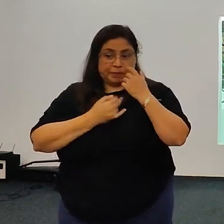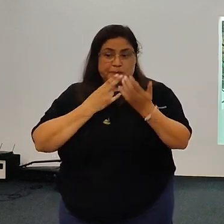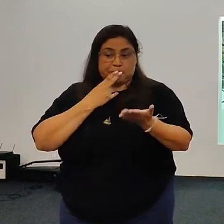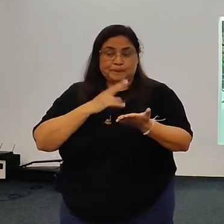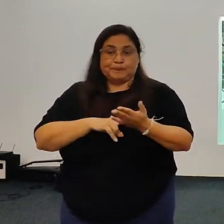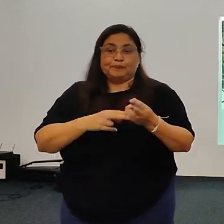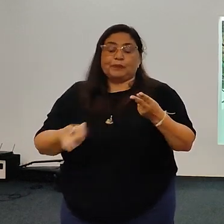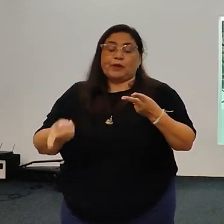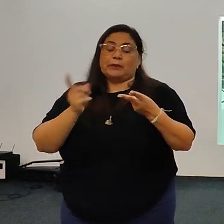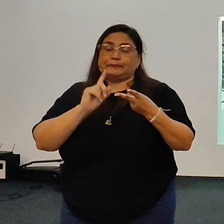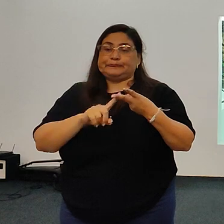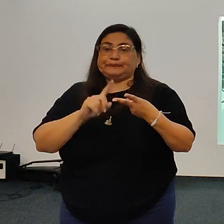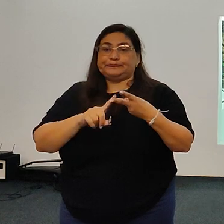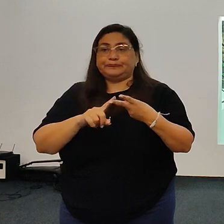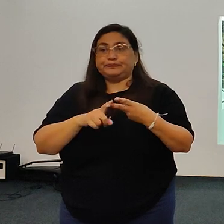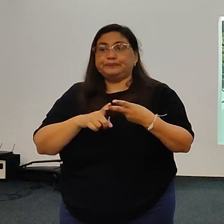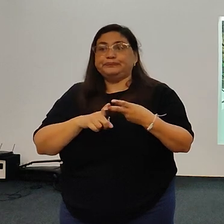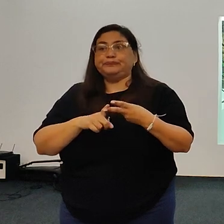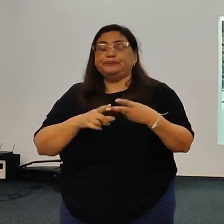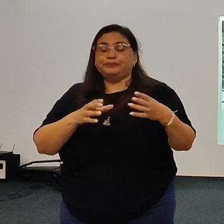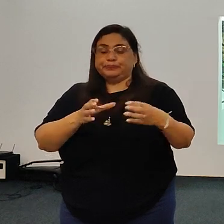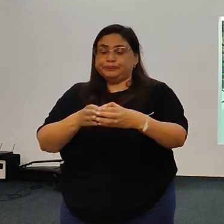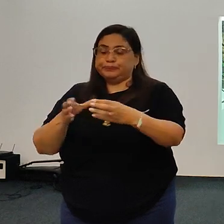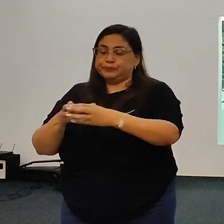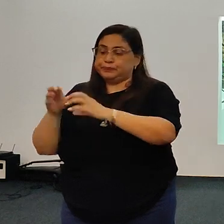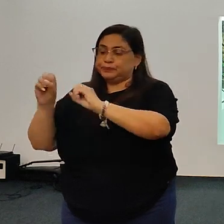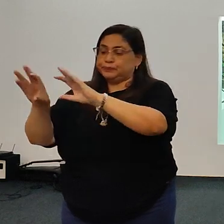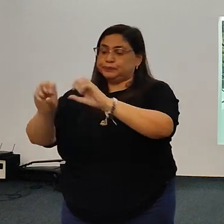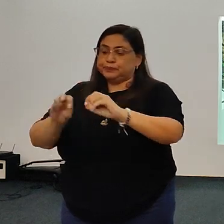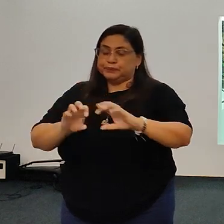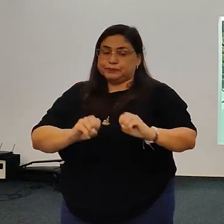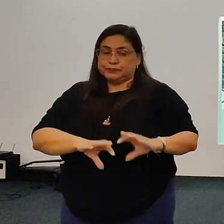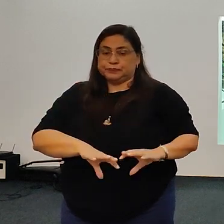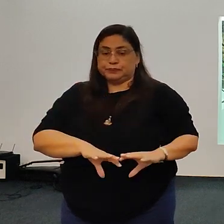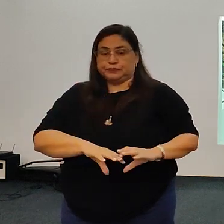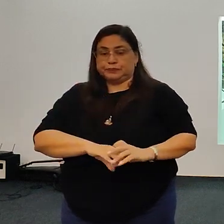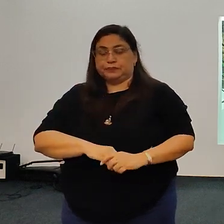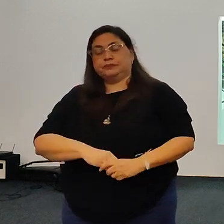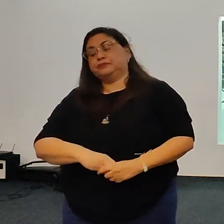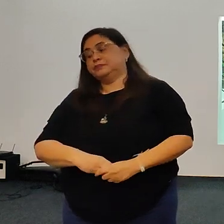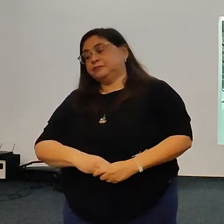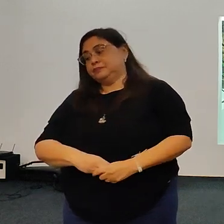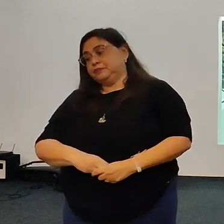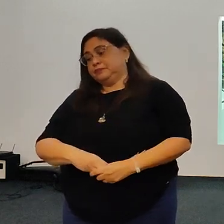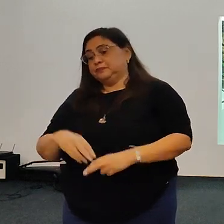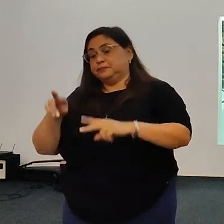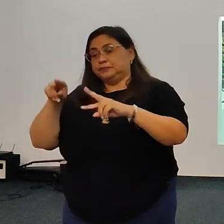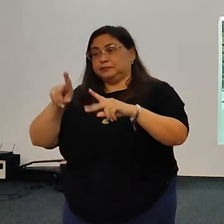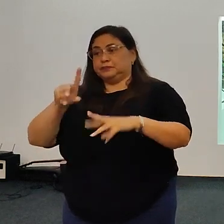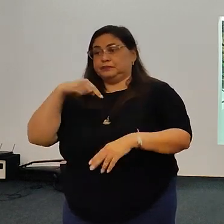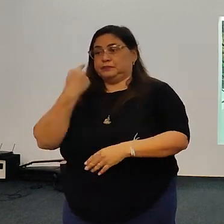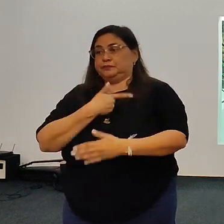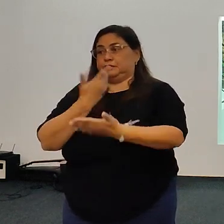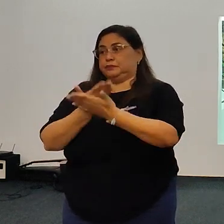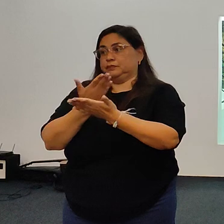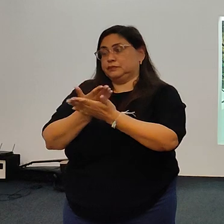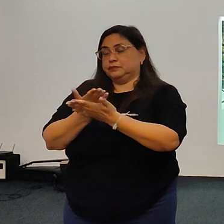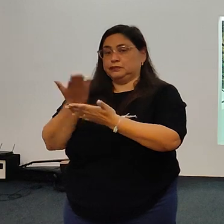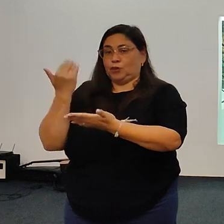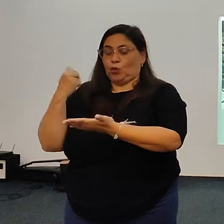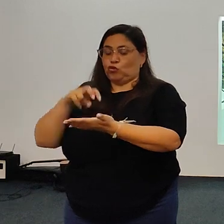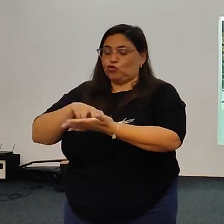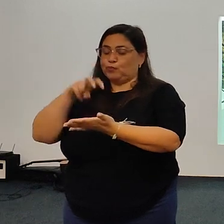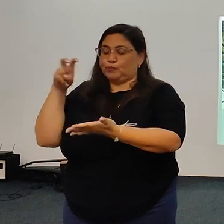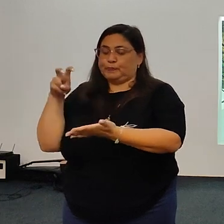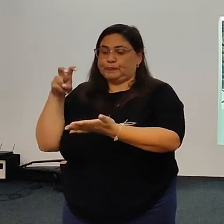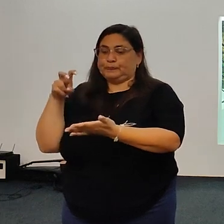segunda heresia que os grupos estavam ensinando naqueles dias é semelhante ao que nós estudamos hoje pela manhã em